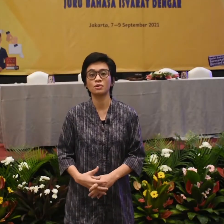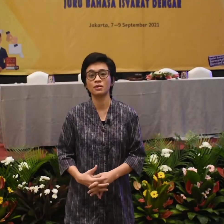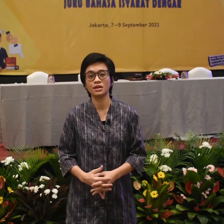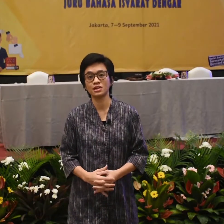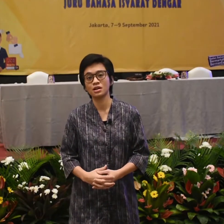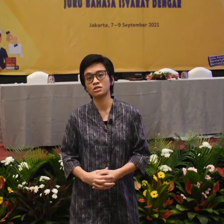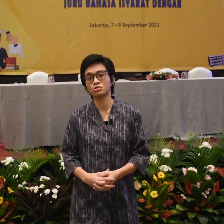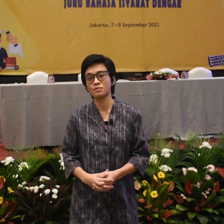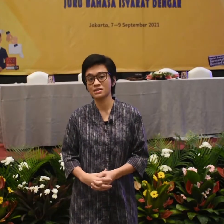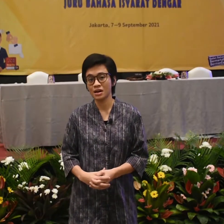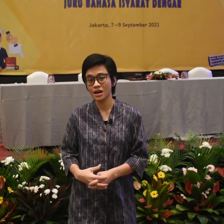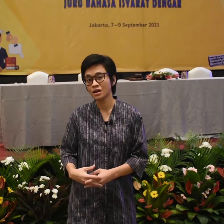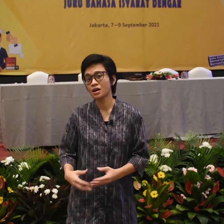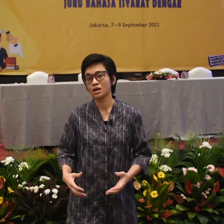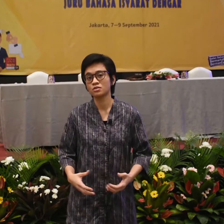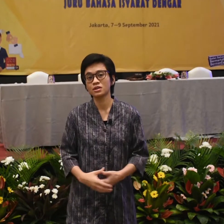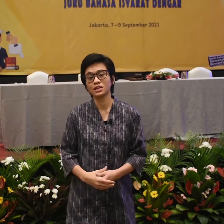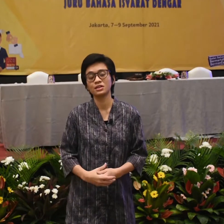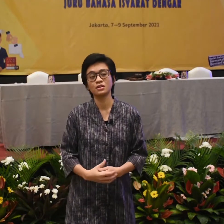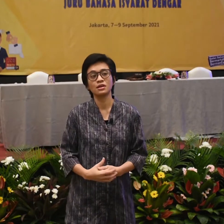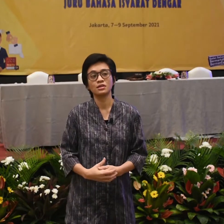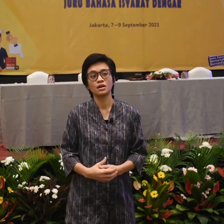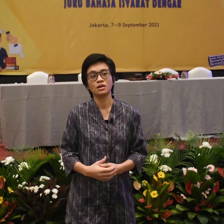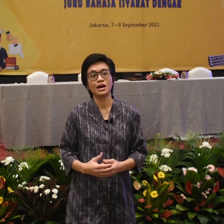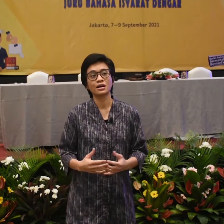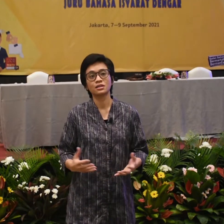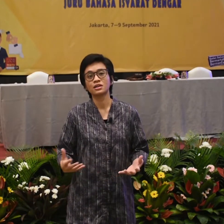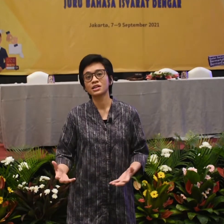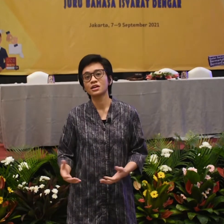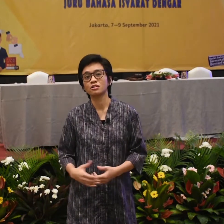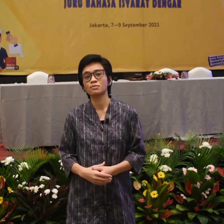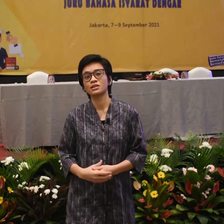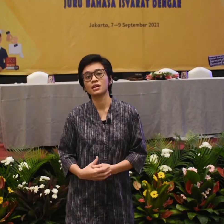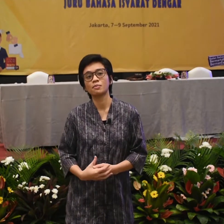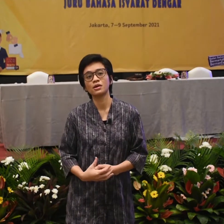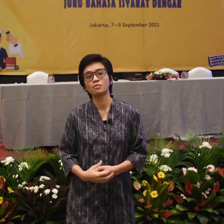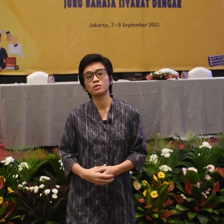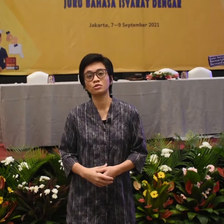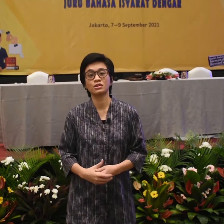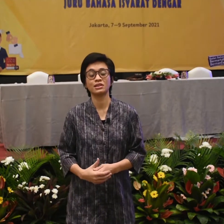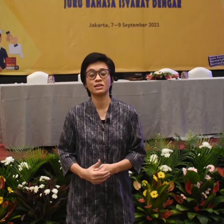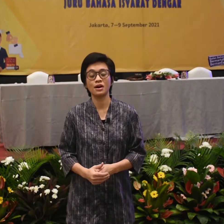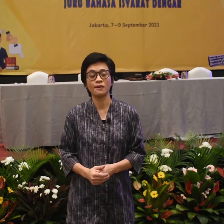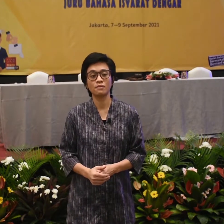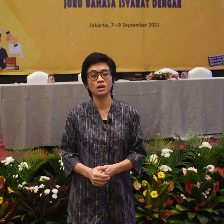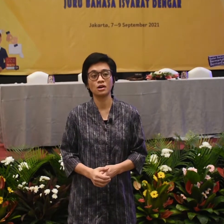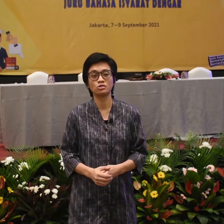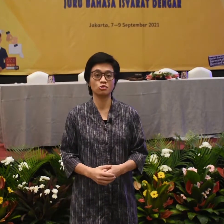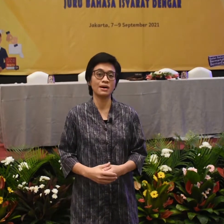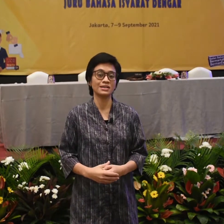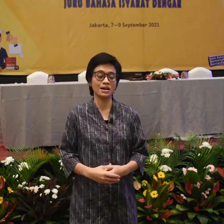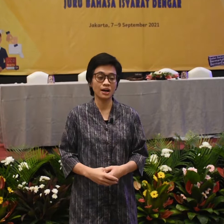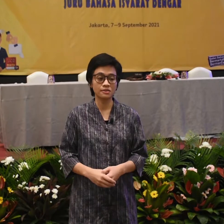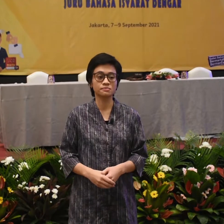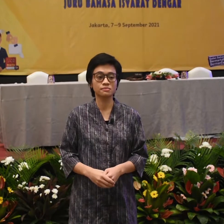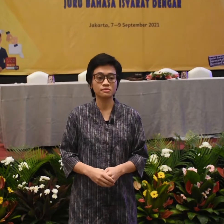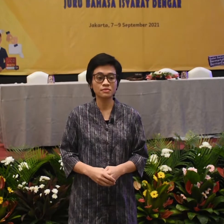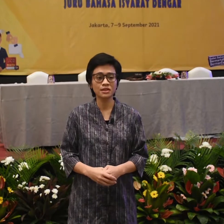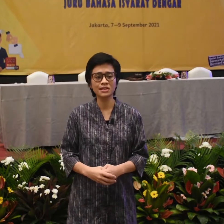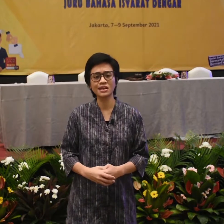siapa yang kita juru bahasakan, atau klien, karakter klien atau materi apa yang perlu kita juru bahasakan. Dan